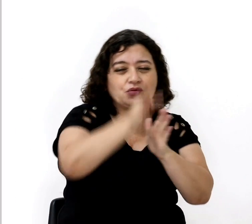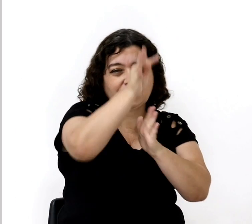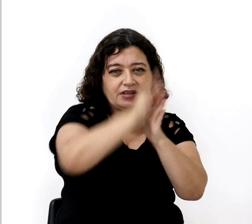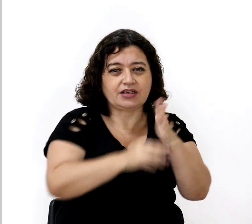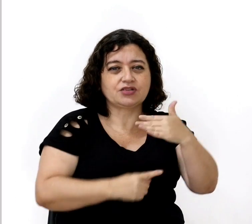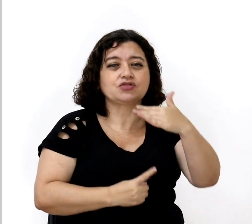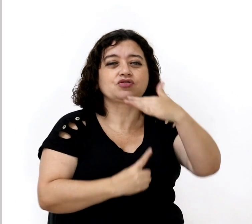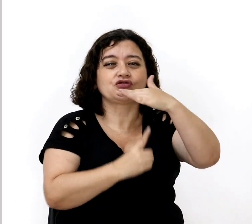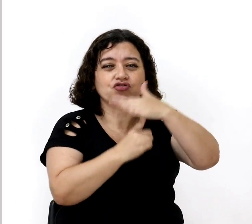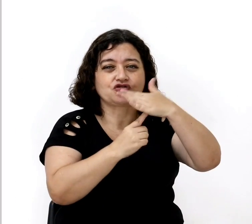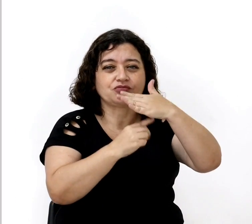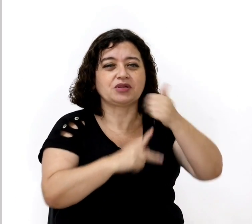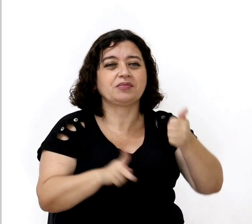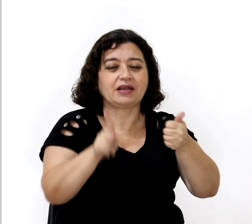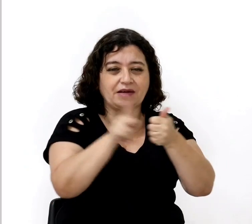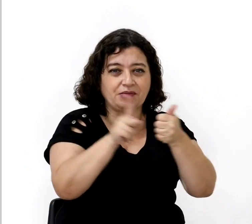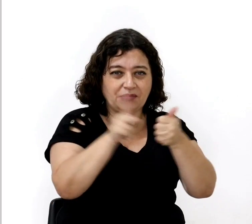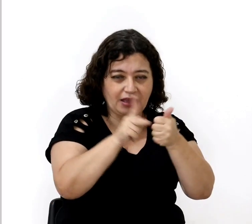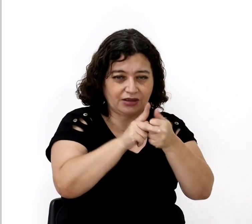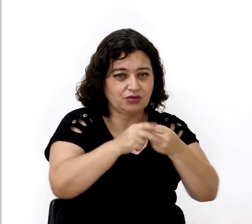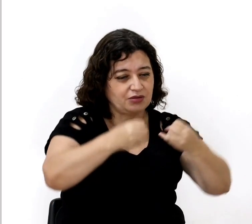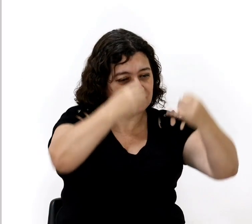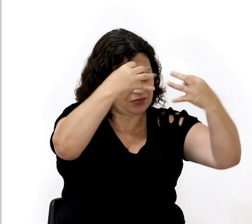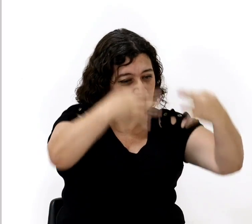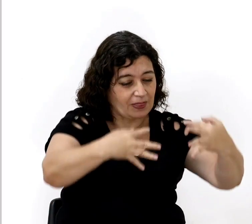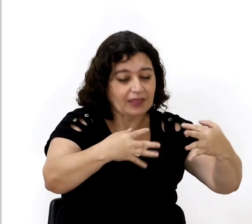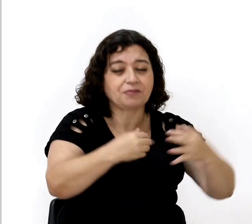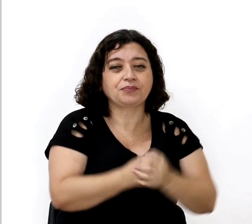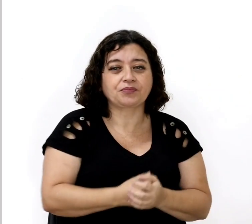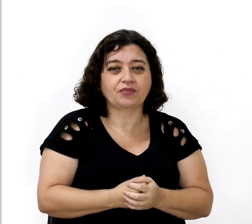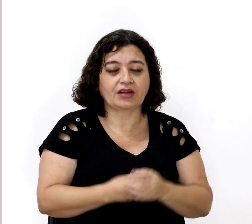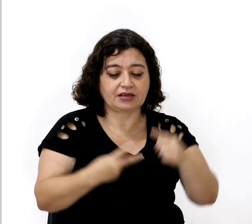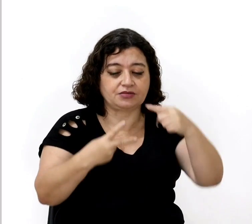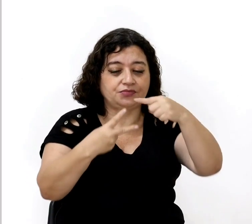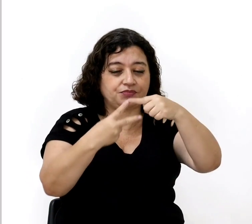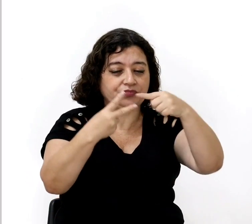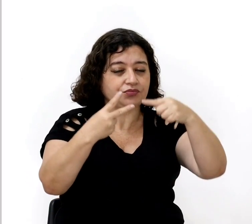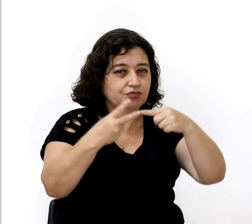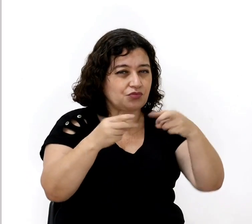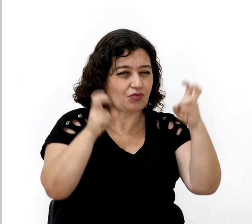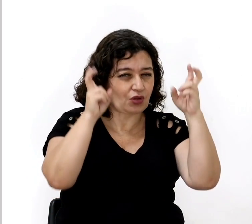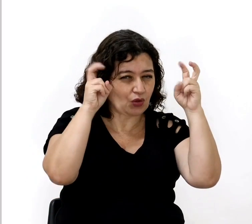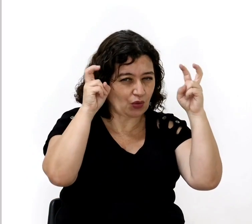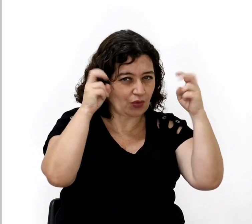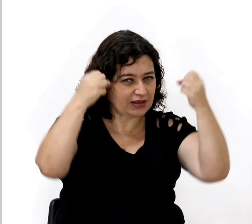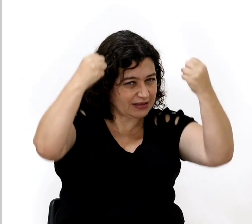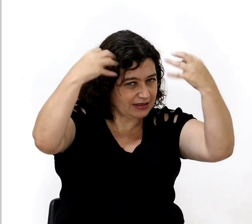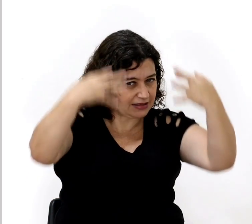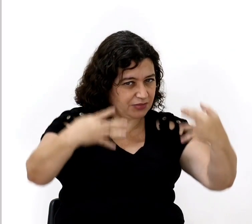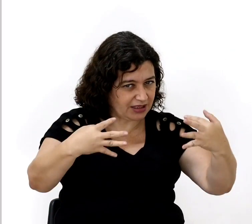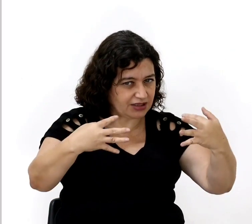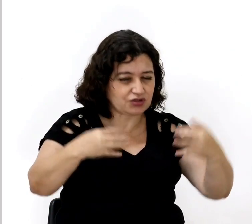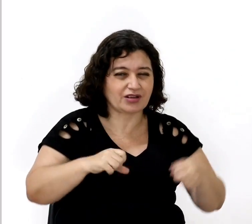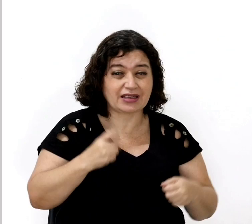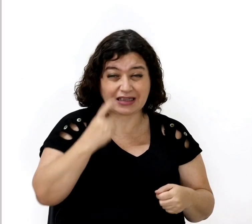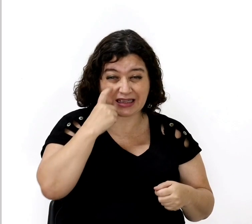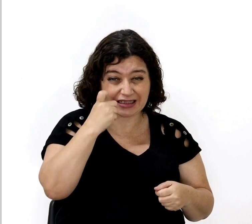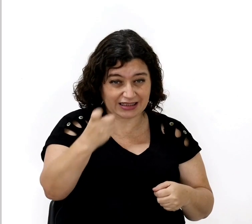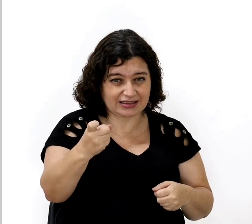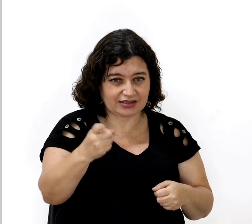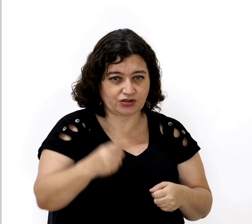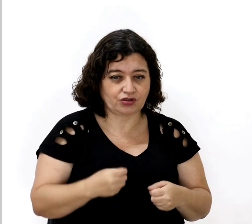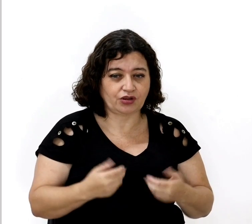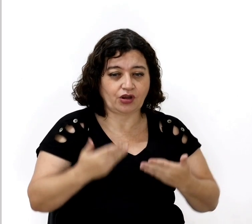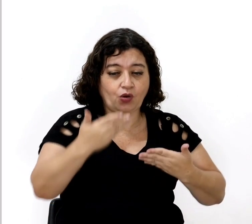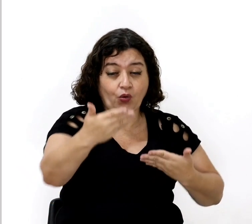parte final, até a lição demora um pouco comentando. Existem duas expressões muito interessantes ali. A primeira